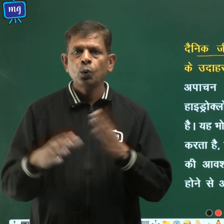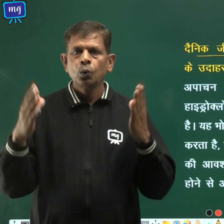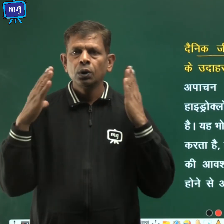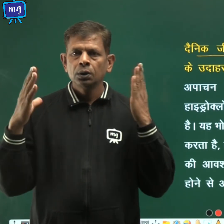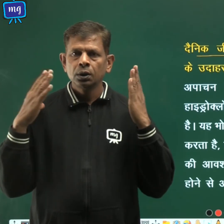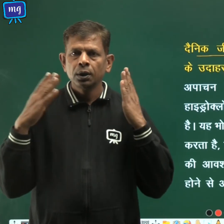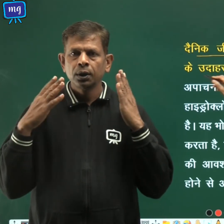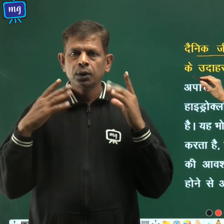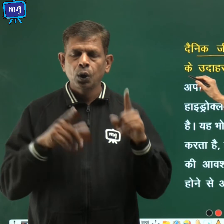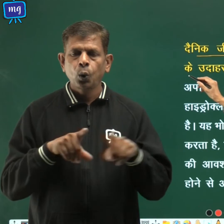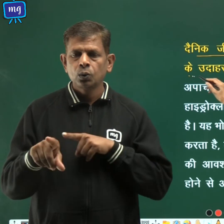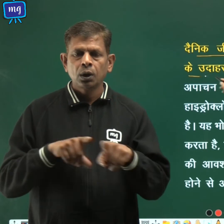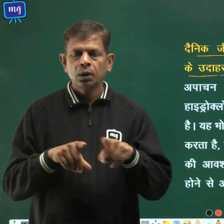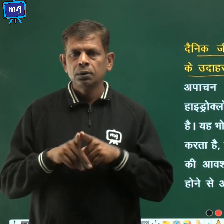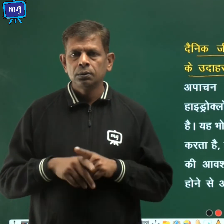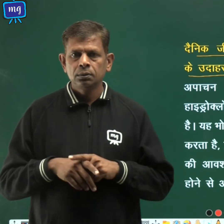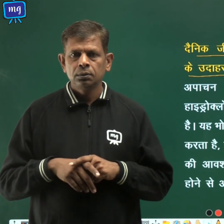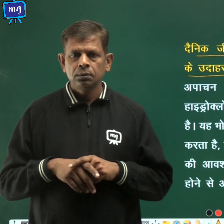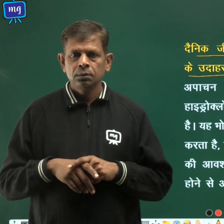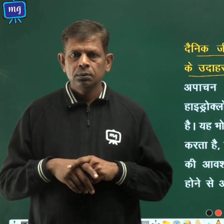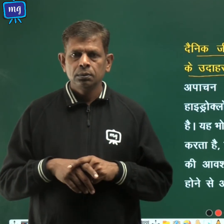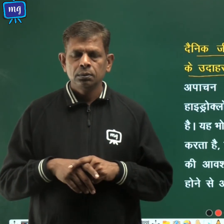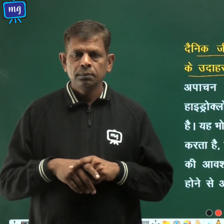उदासीनीकरण के उदाहरण।